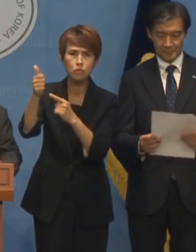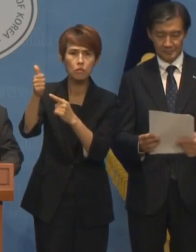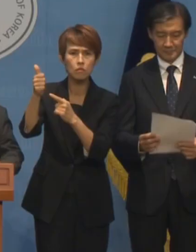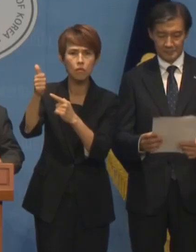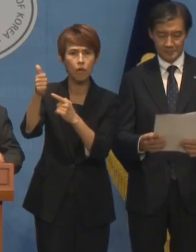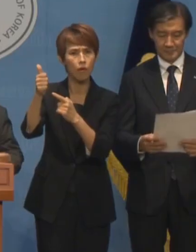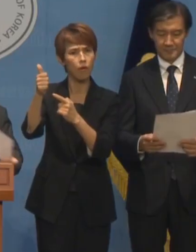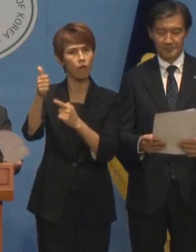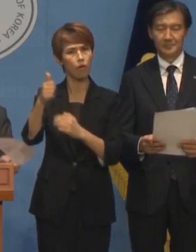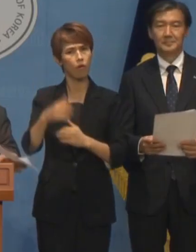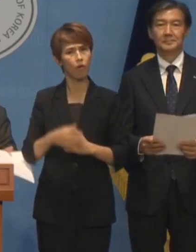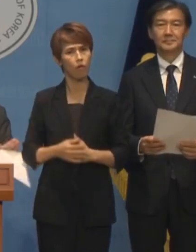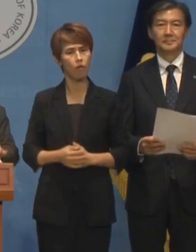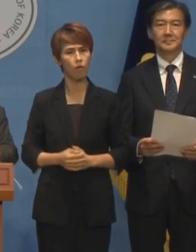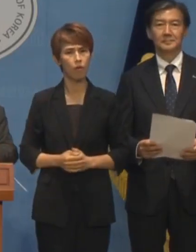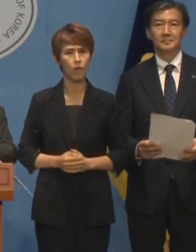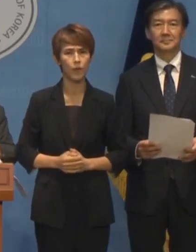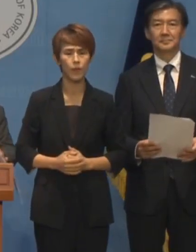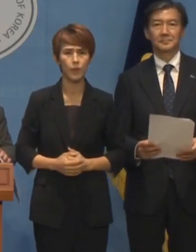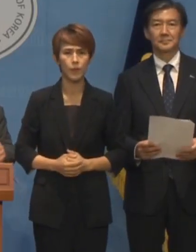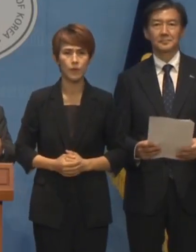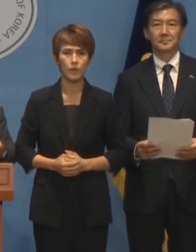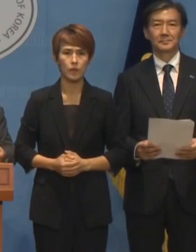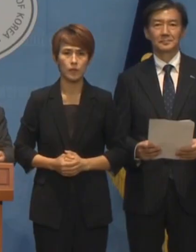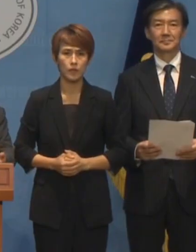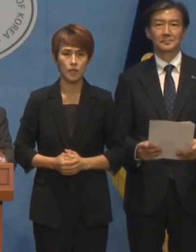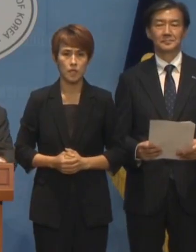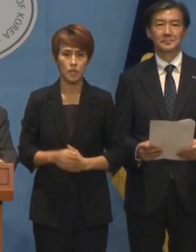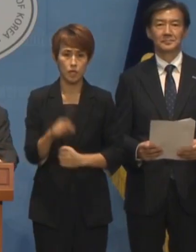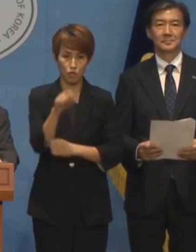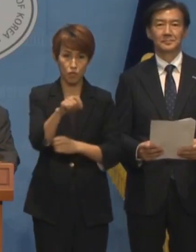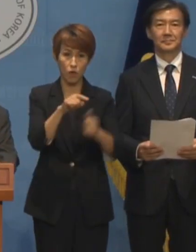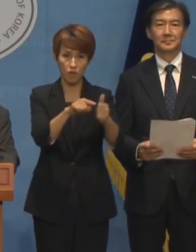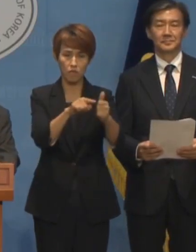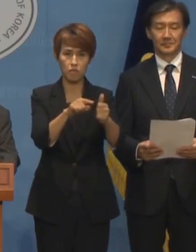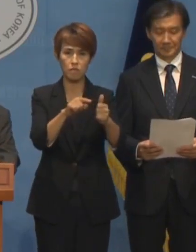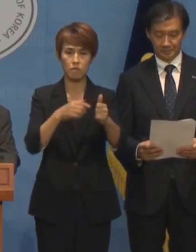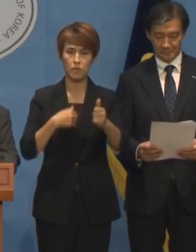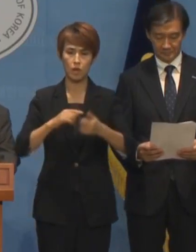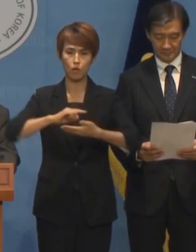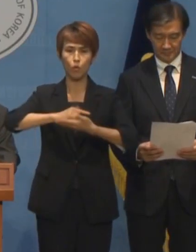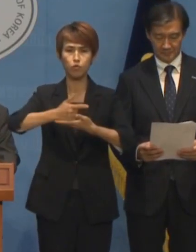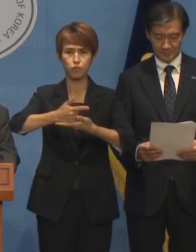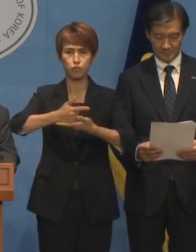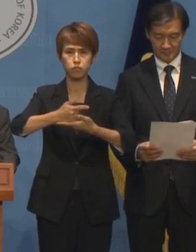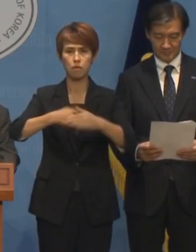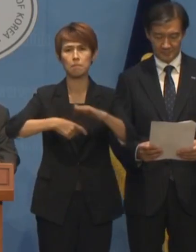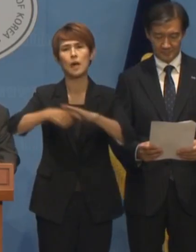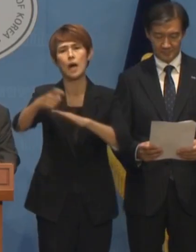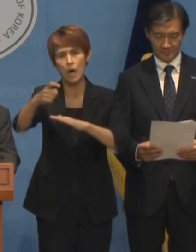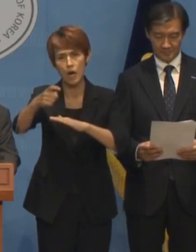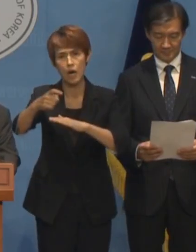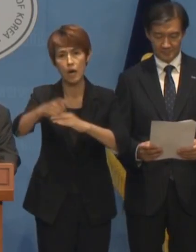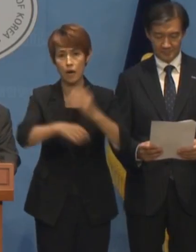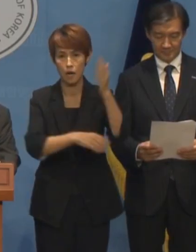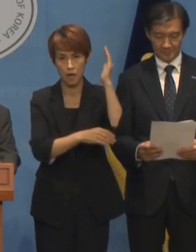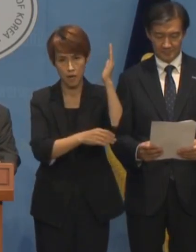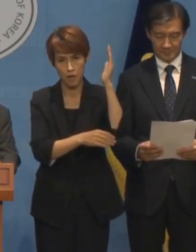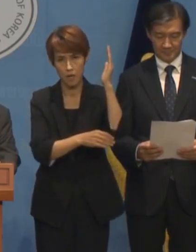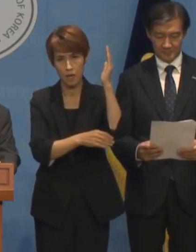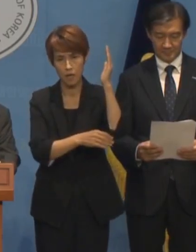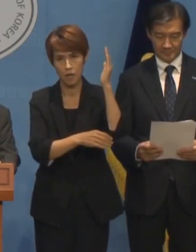확인했는지 의문입니다. 문제의 군무원은 자신의 노트북이 해킹당했다고 주장하고